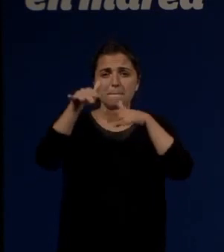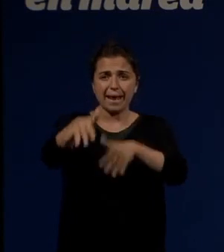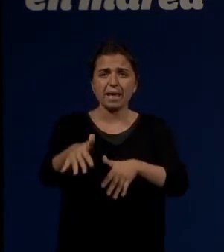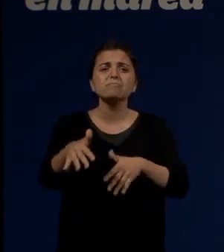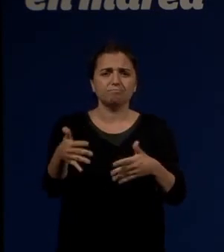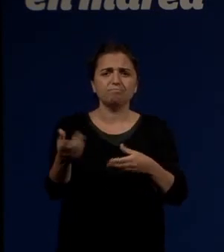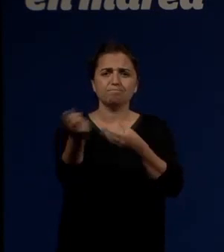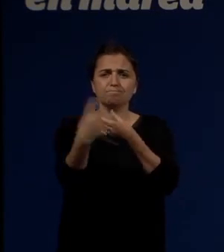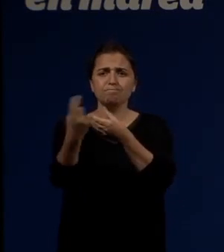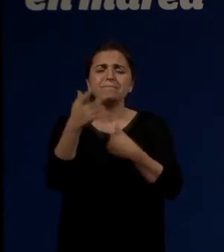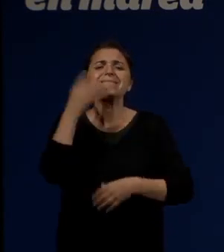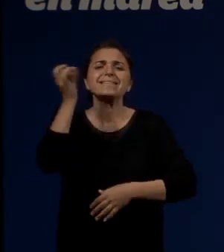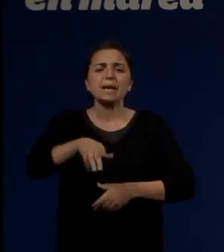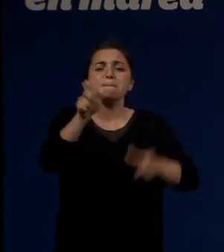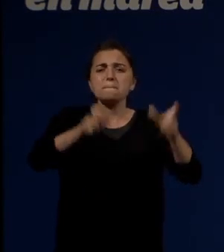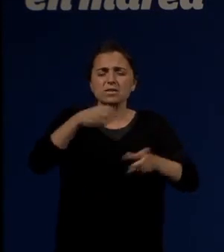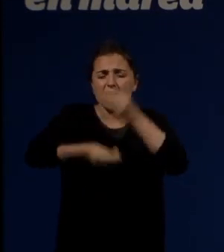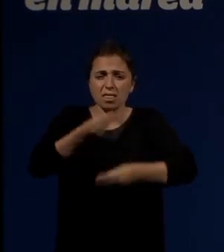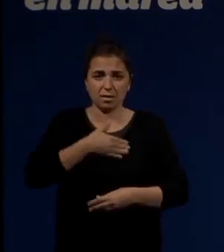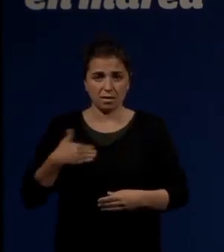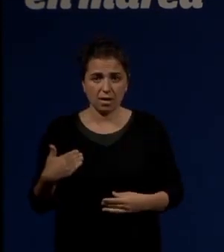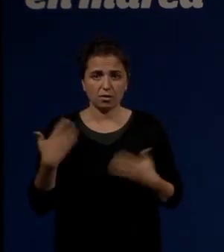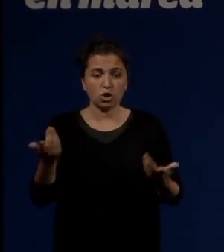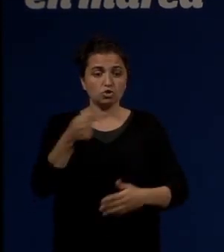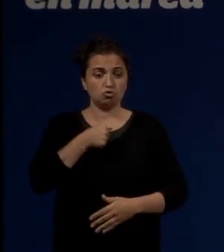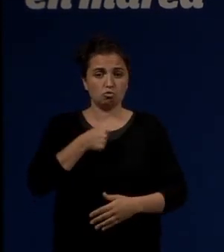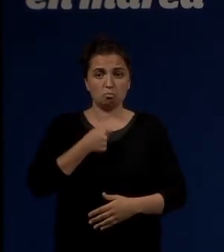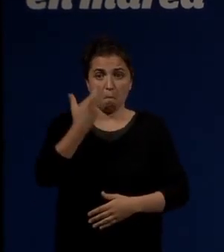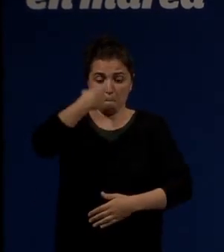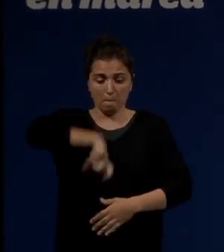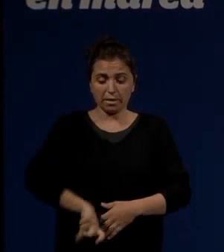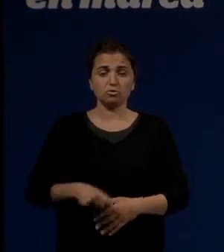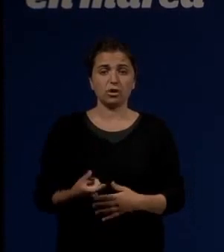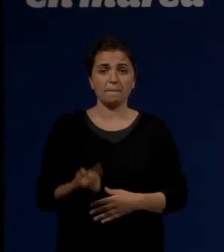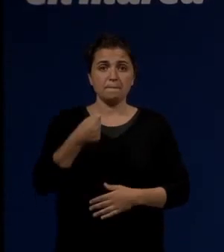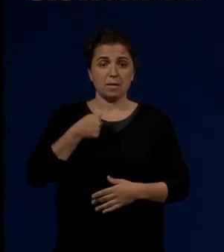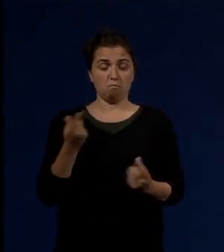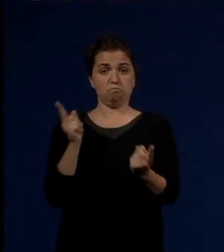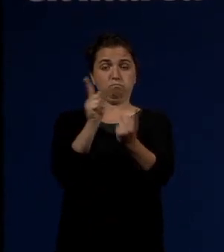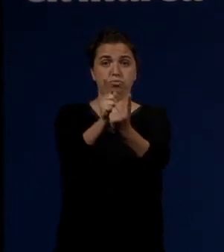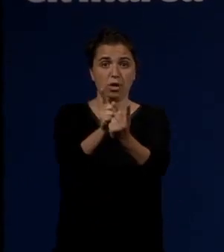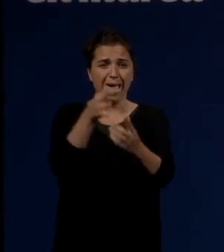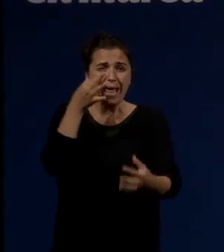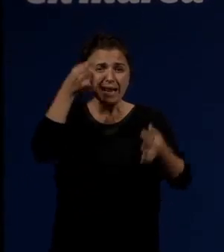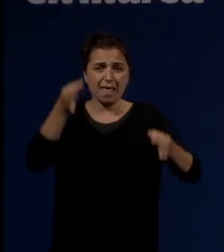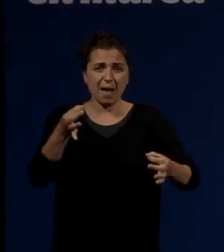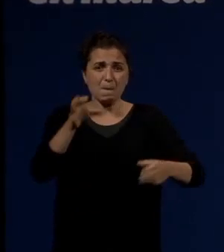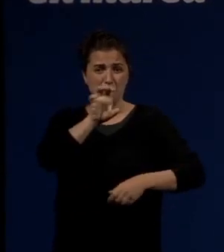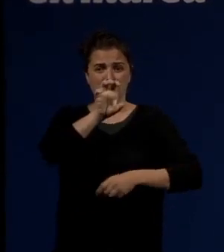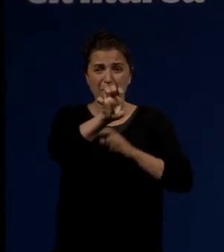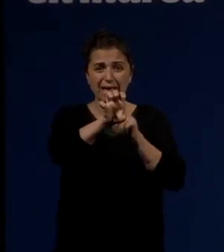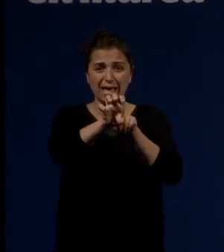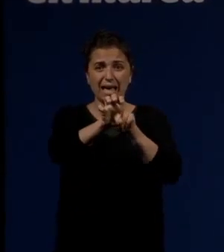a min, que son unha persona pois que atopouse cunha realidade do seu país que estaba